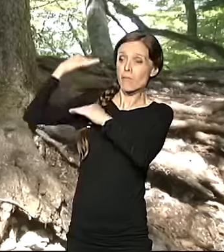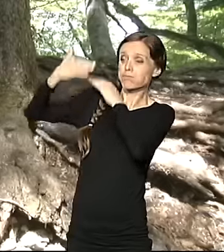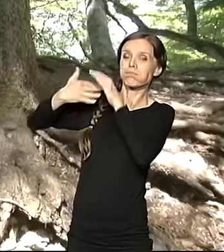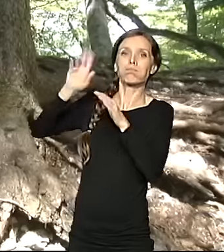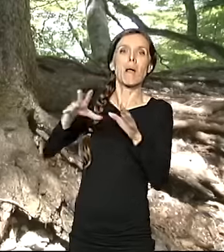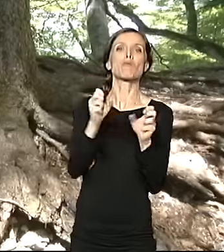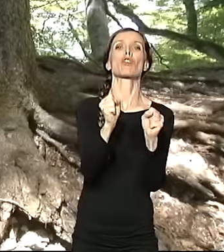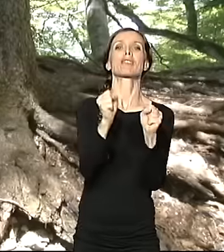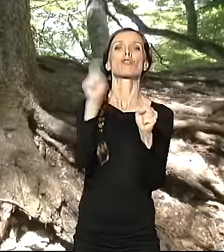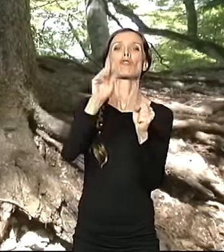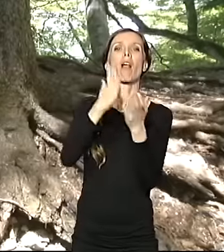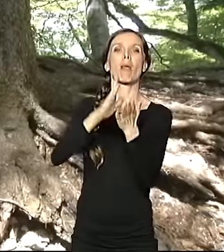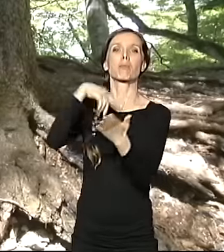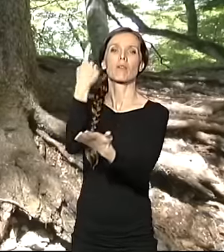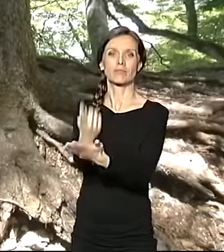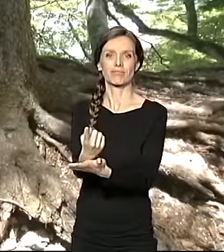životu.